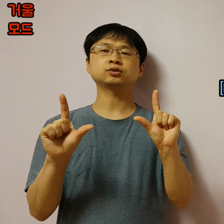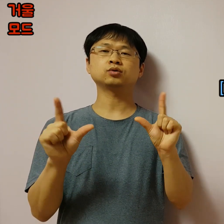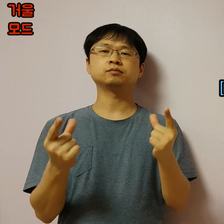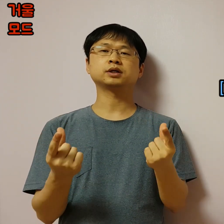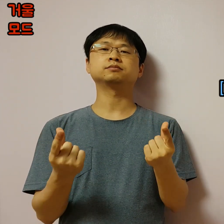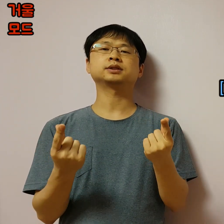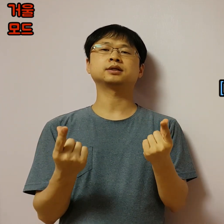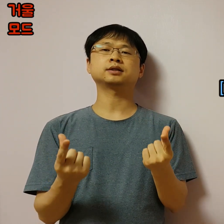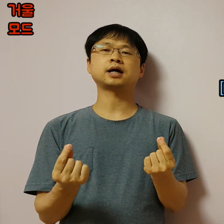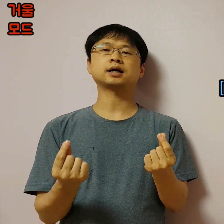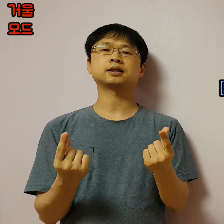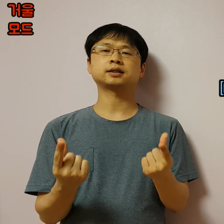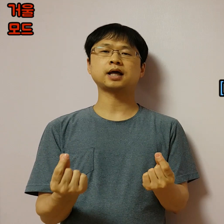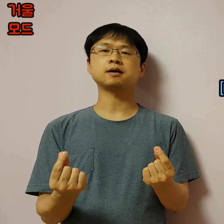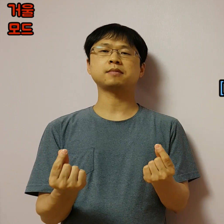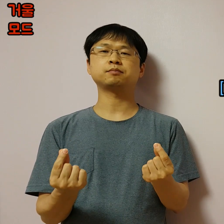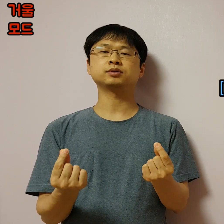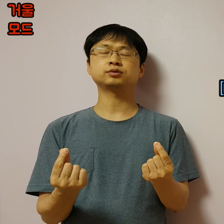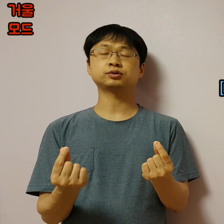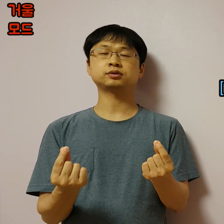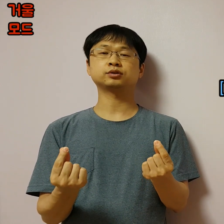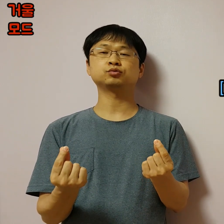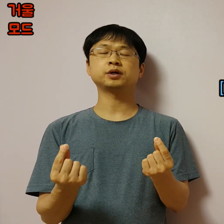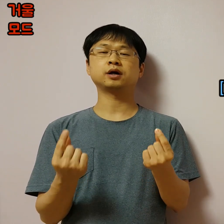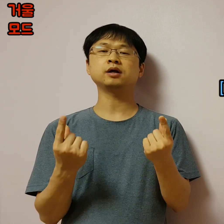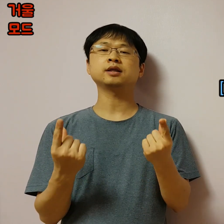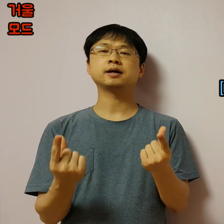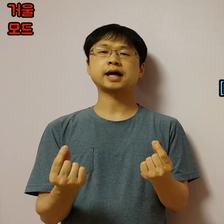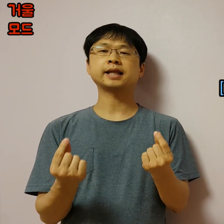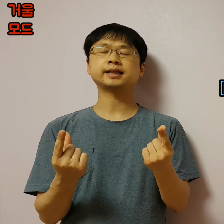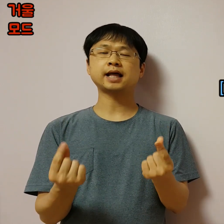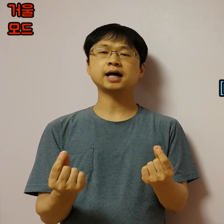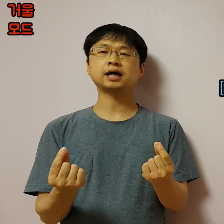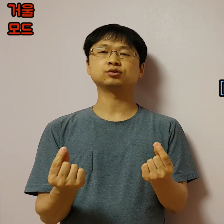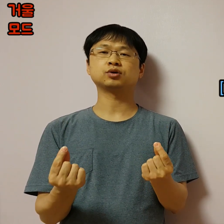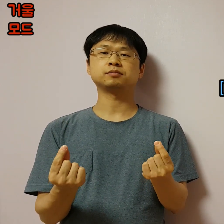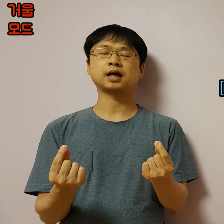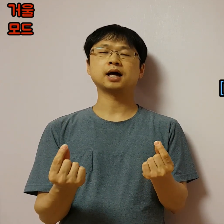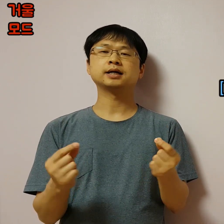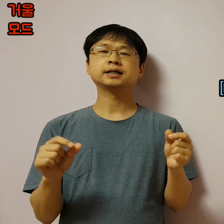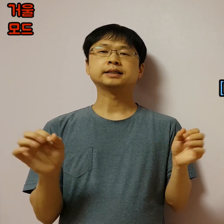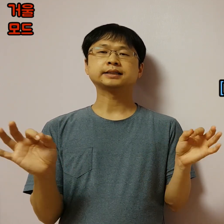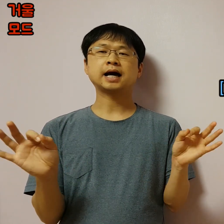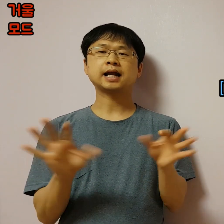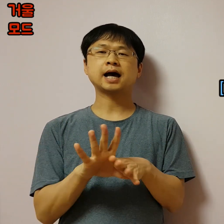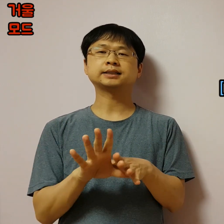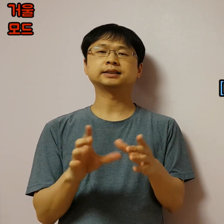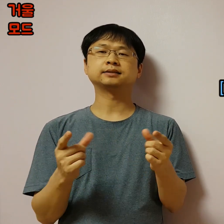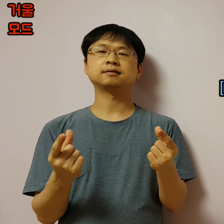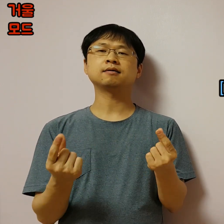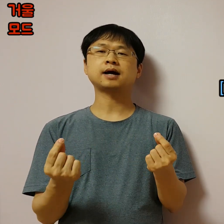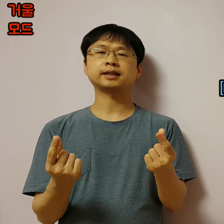양손 엄지검지를 딱딱 맞부딪혀주면 같다라는 수어입니다. 사라지는 것